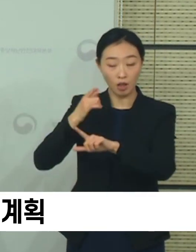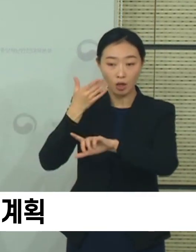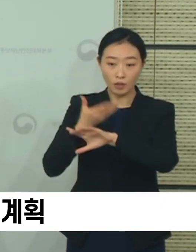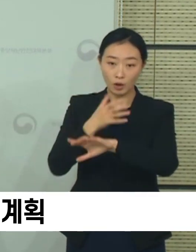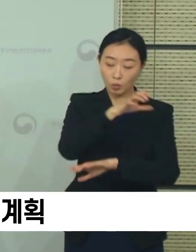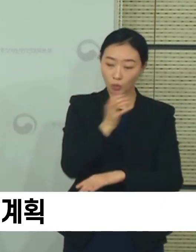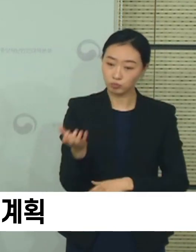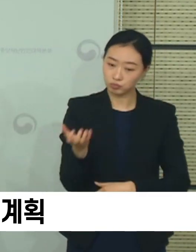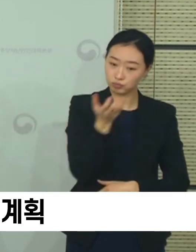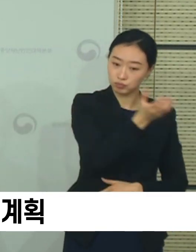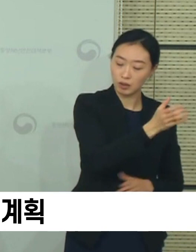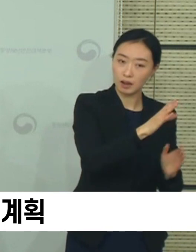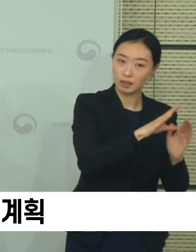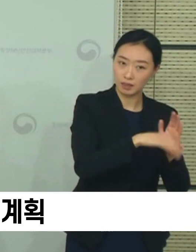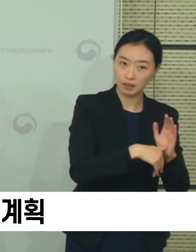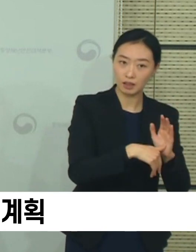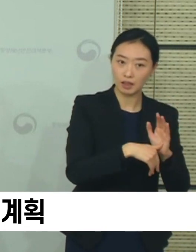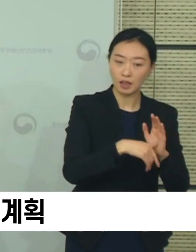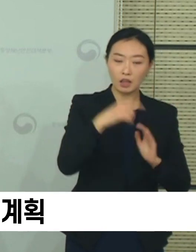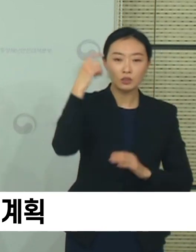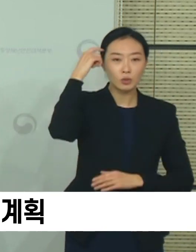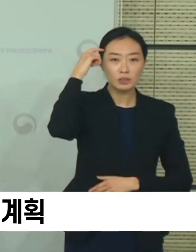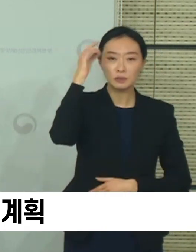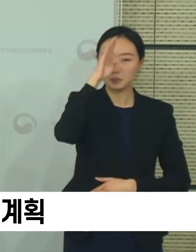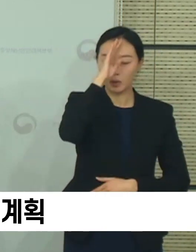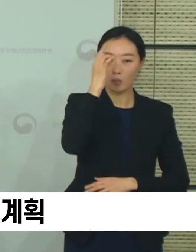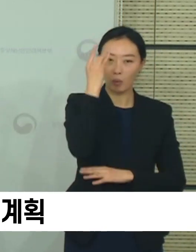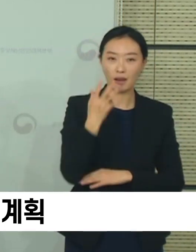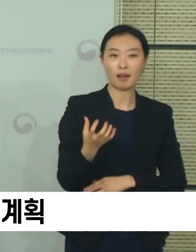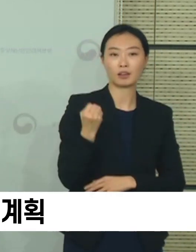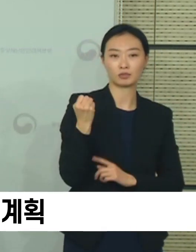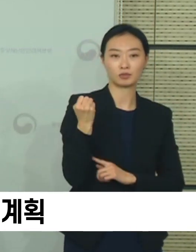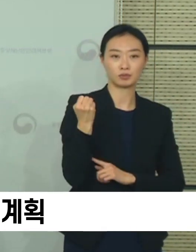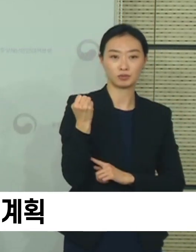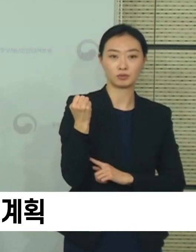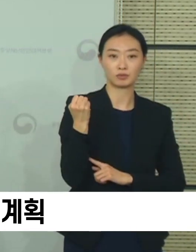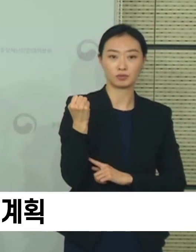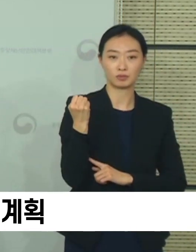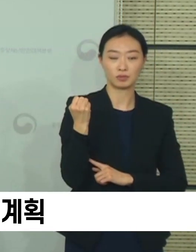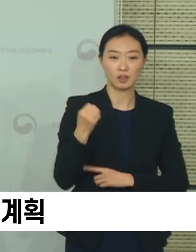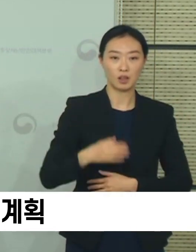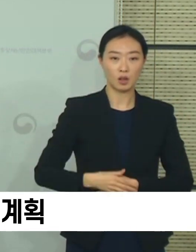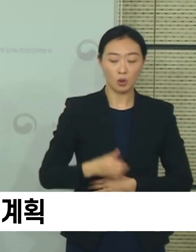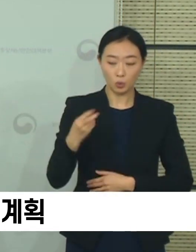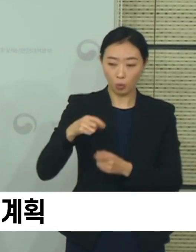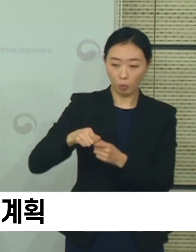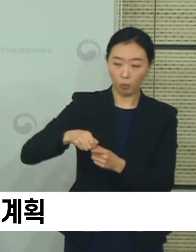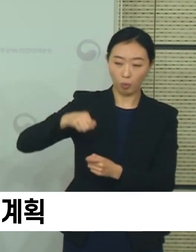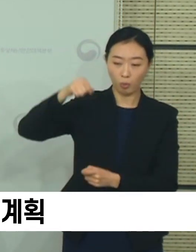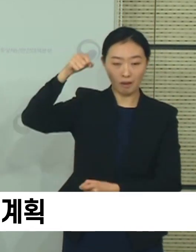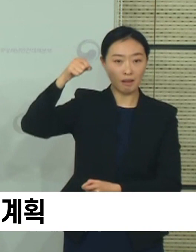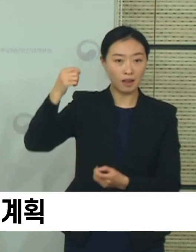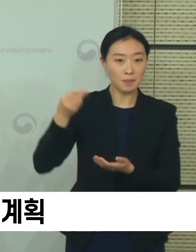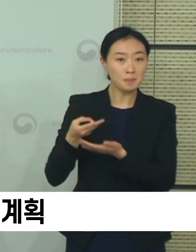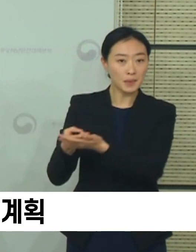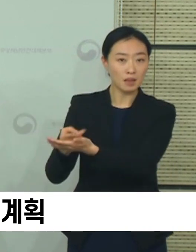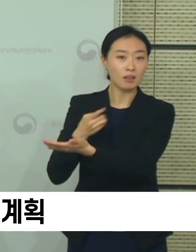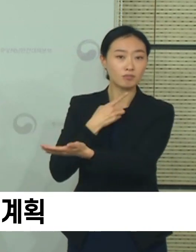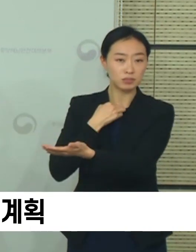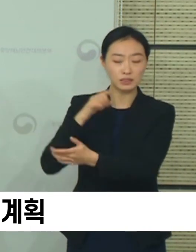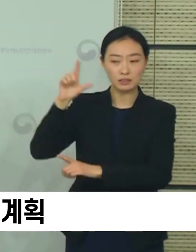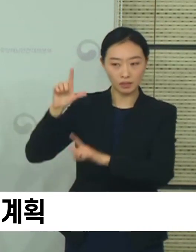때도 이 정신질환이라는 좀 기저질환을 가지고 계셨고 또 장기간 입원을 하셨기